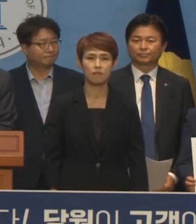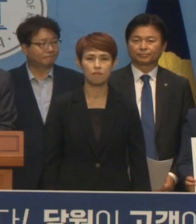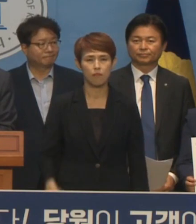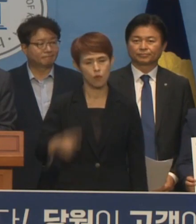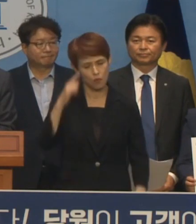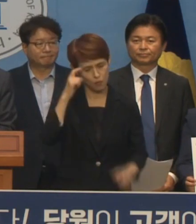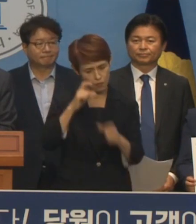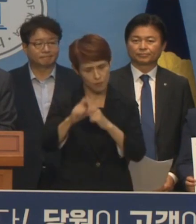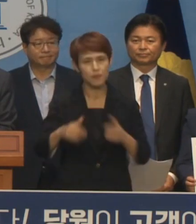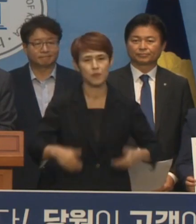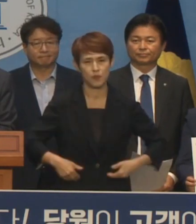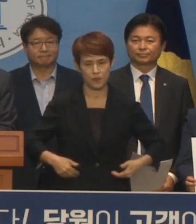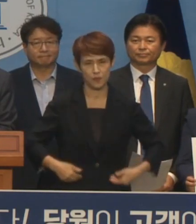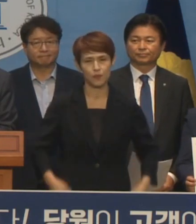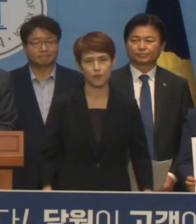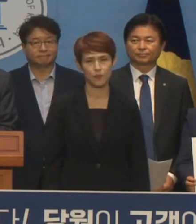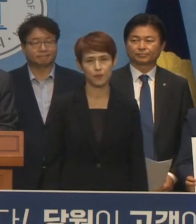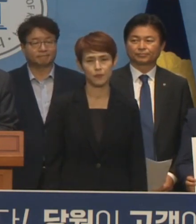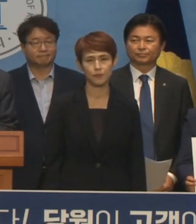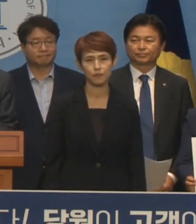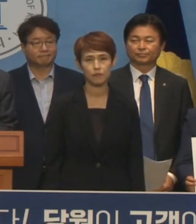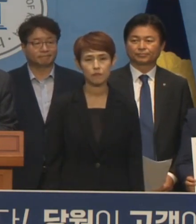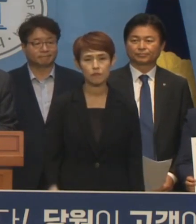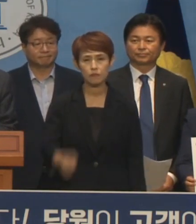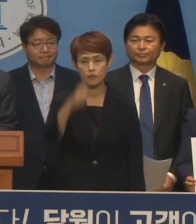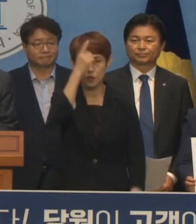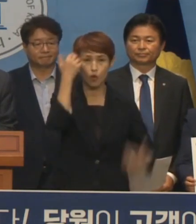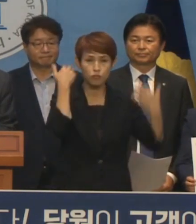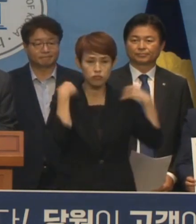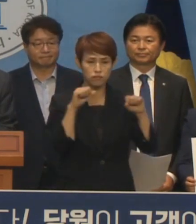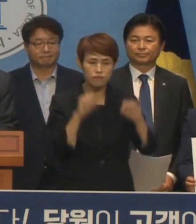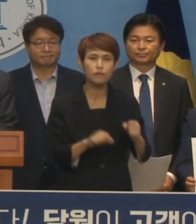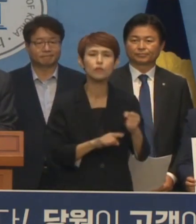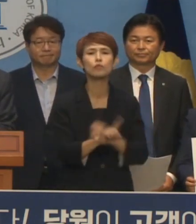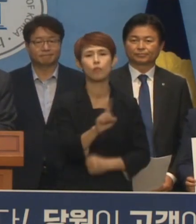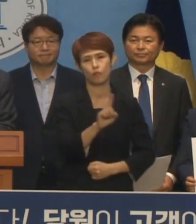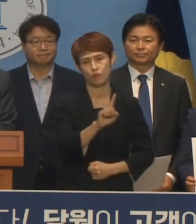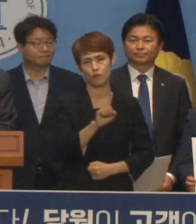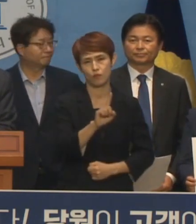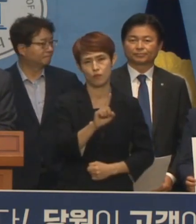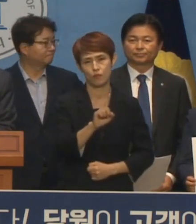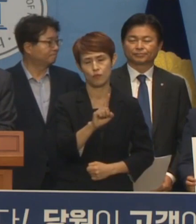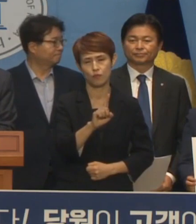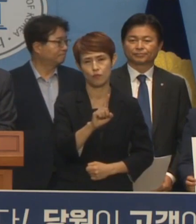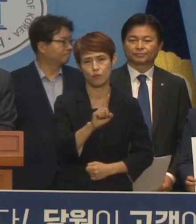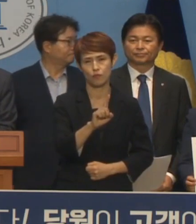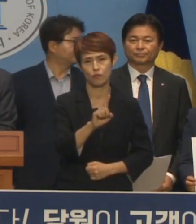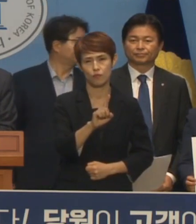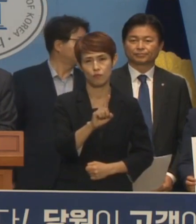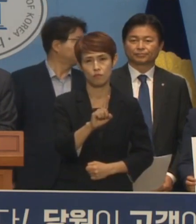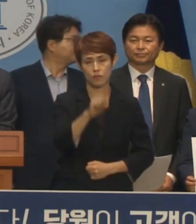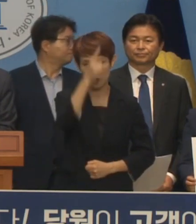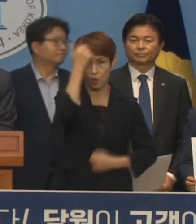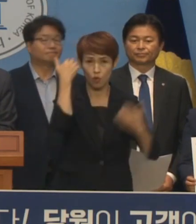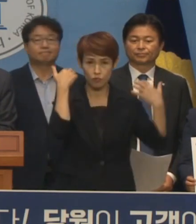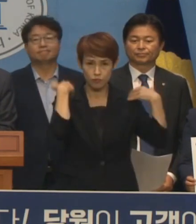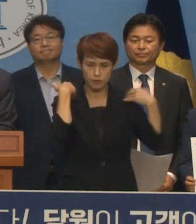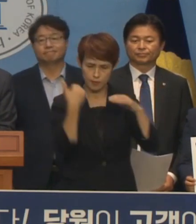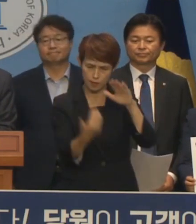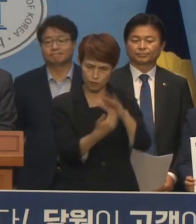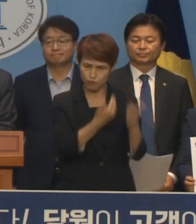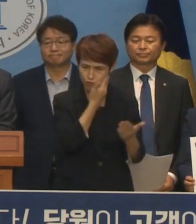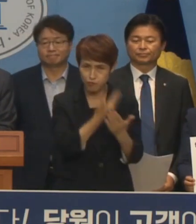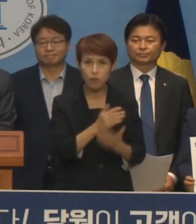고민해야 합니다. 정부의 존재 이유는 무엇입니까? 정부의 최우선